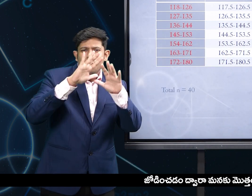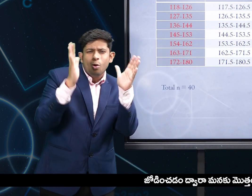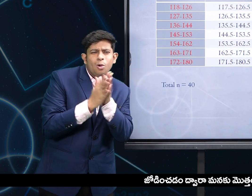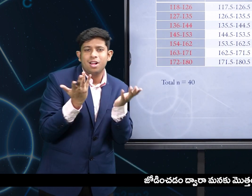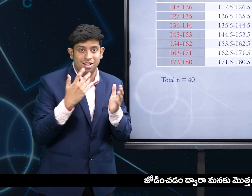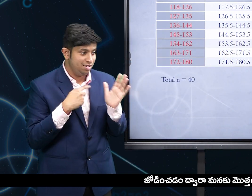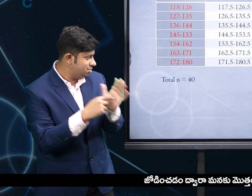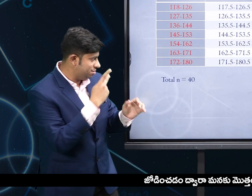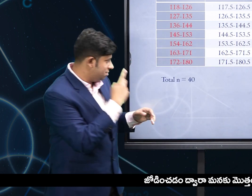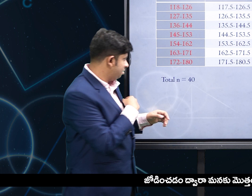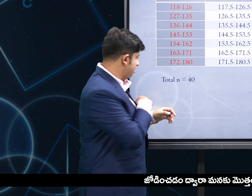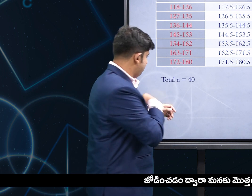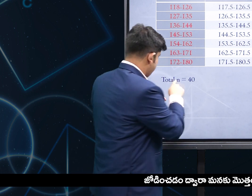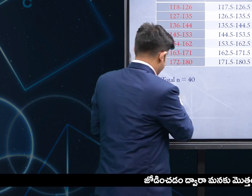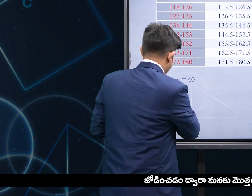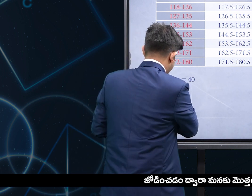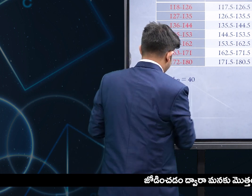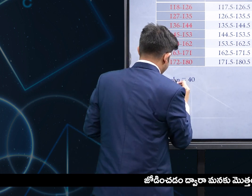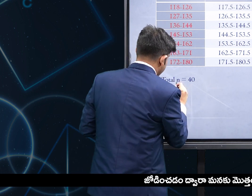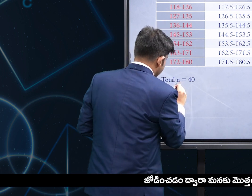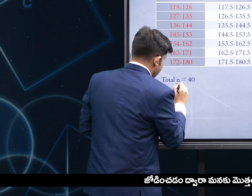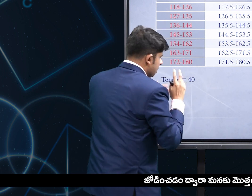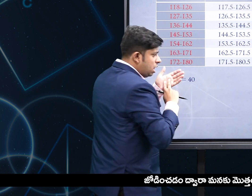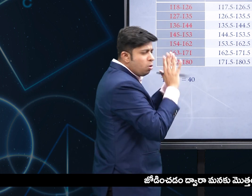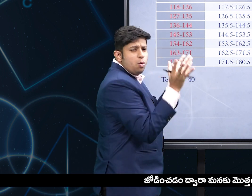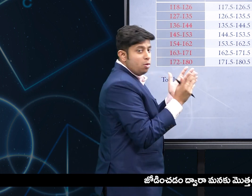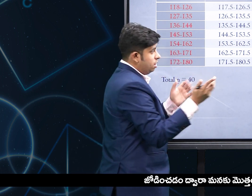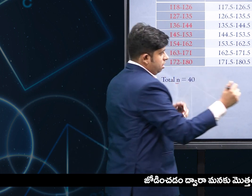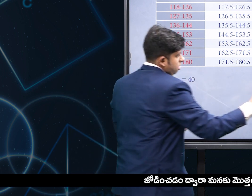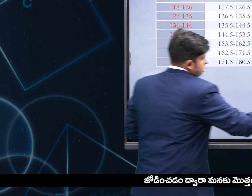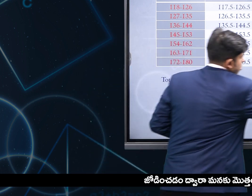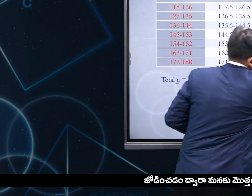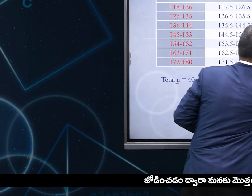జోడించడం ద్వారా మనకు మొత్తం n ఈజ్ ఈక్వల్ టు 40 వస్తుంది.